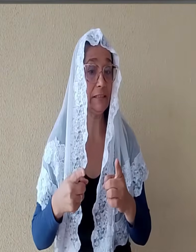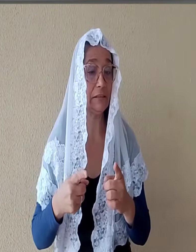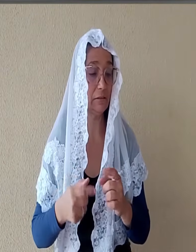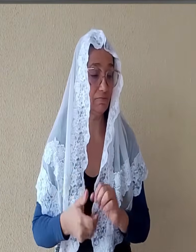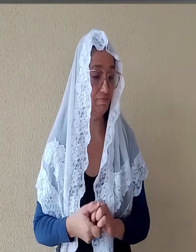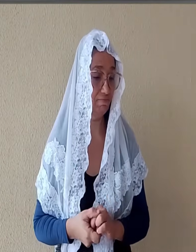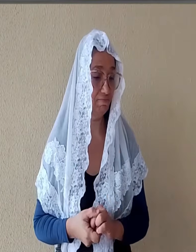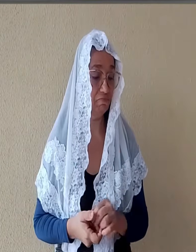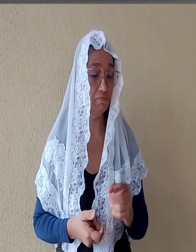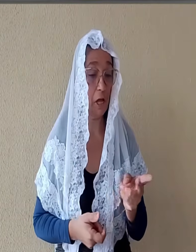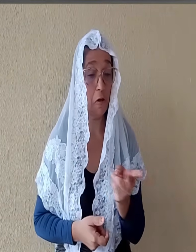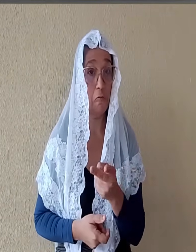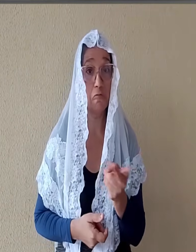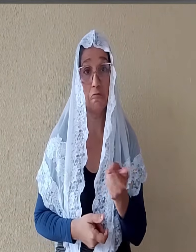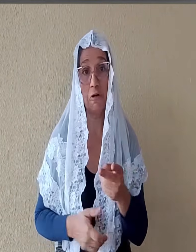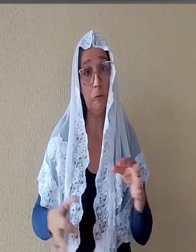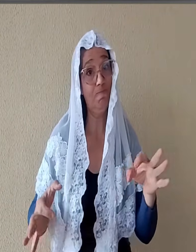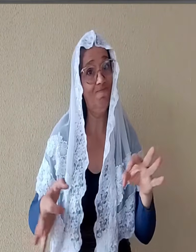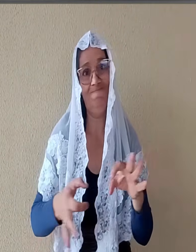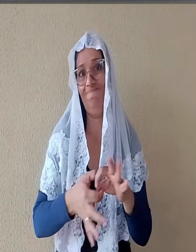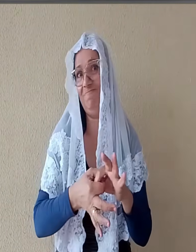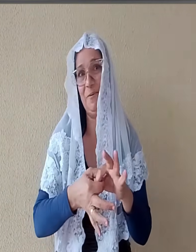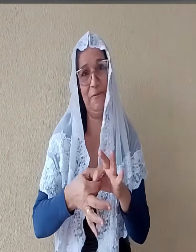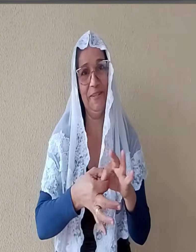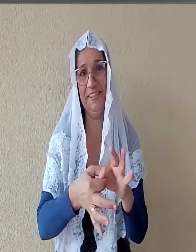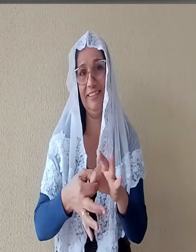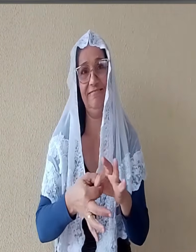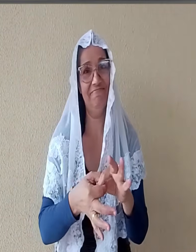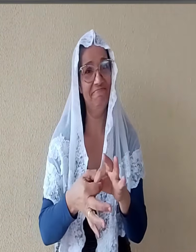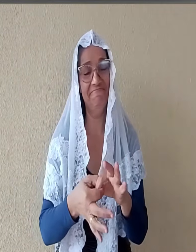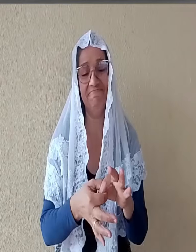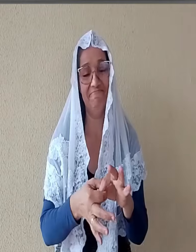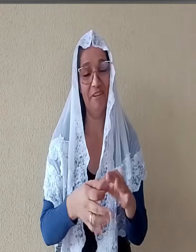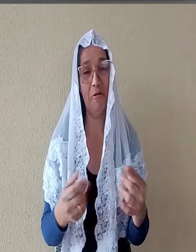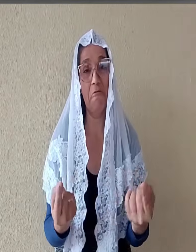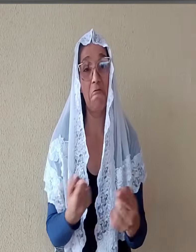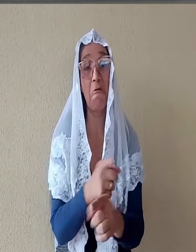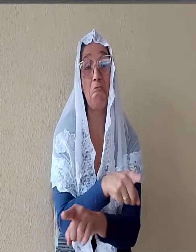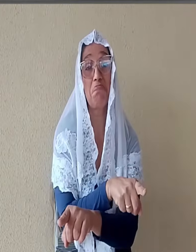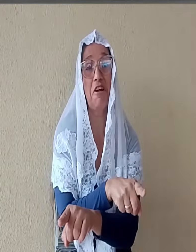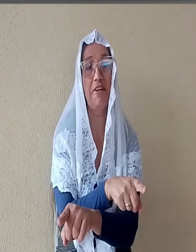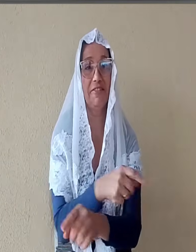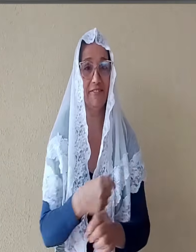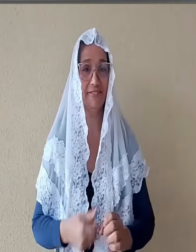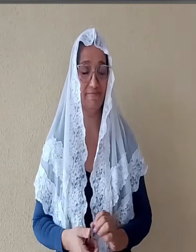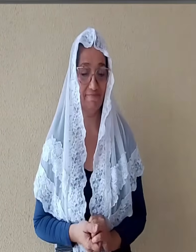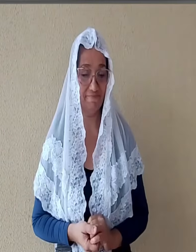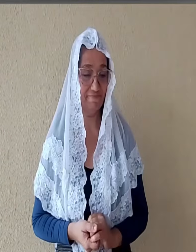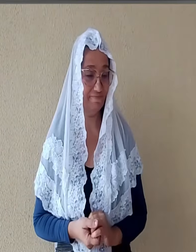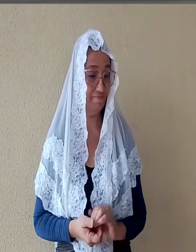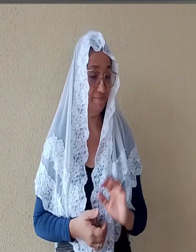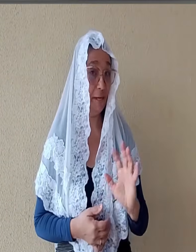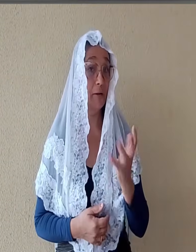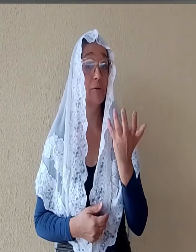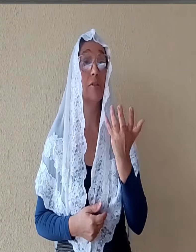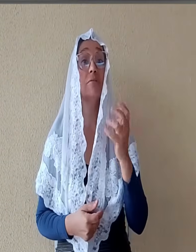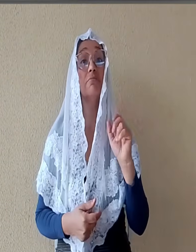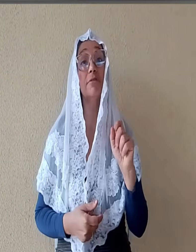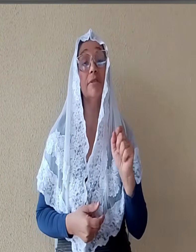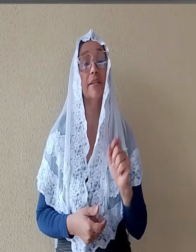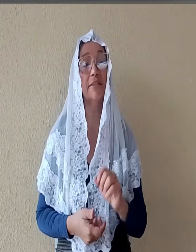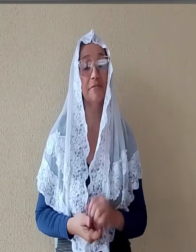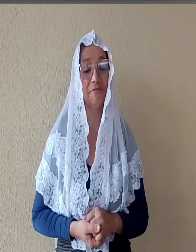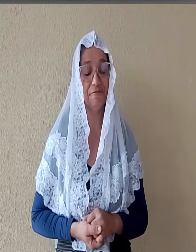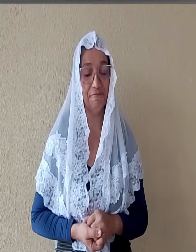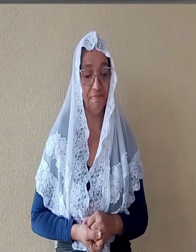assim? Porque ela é oposta do nosso corpo. Então, o que acontece? A nossa carne, ela vai para o